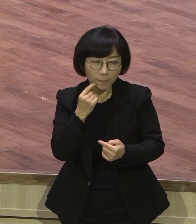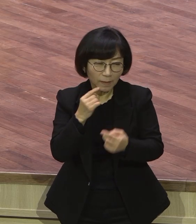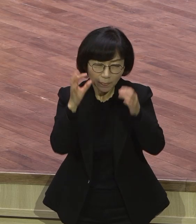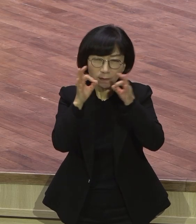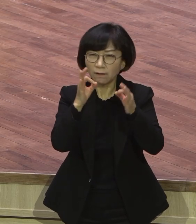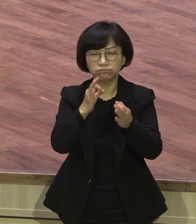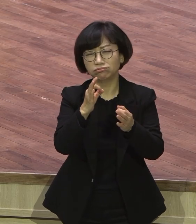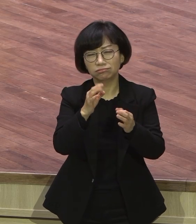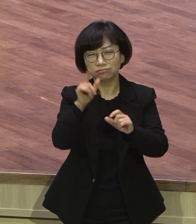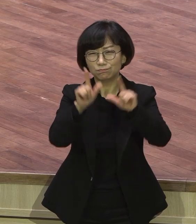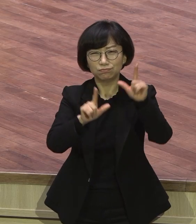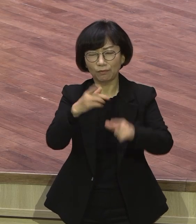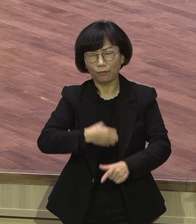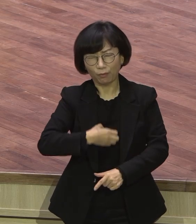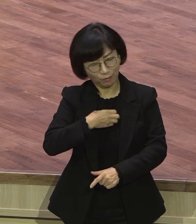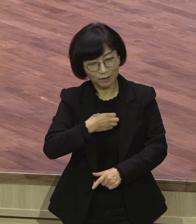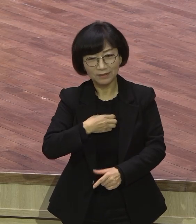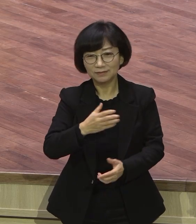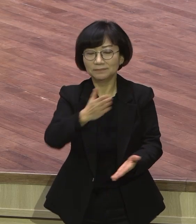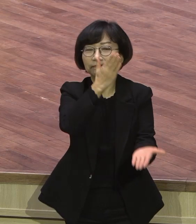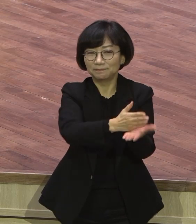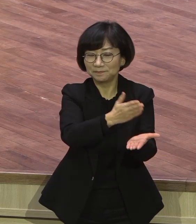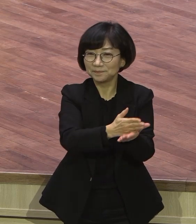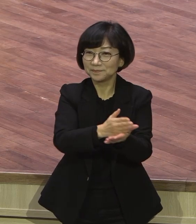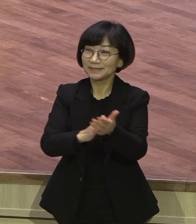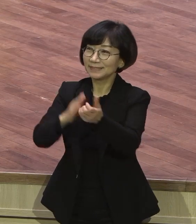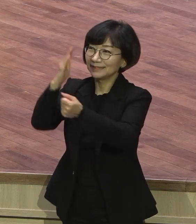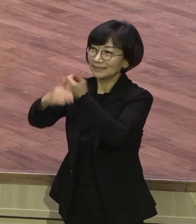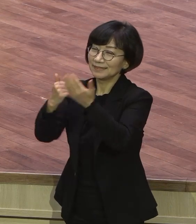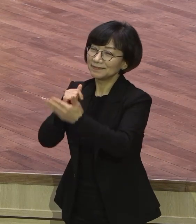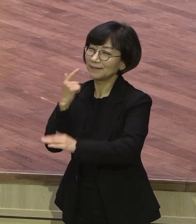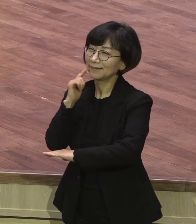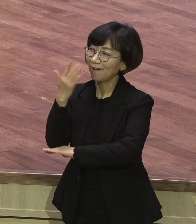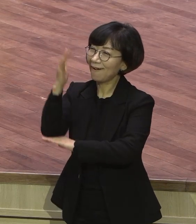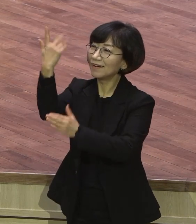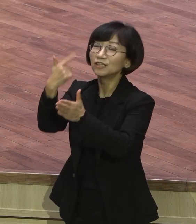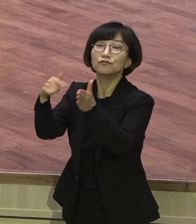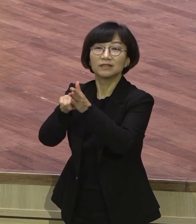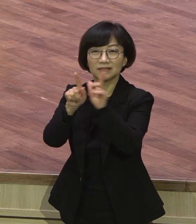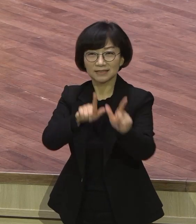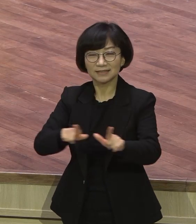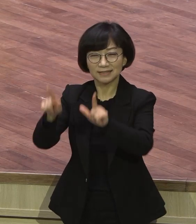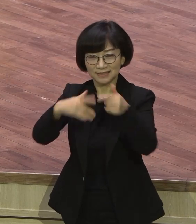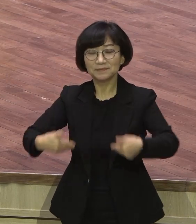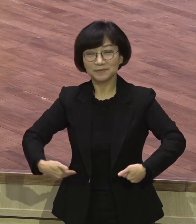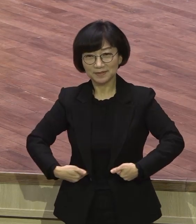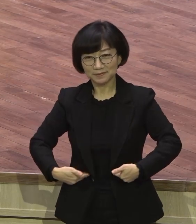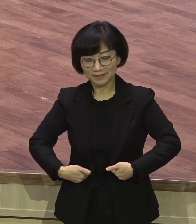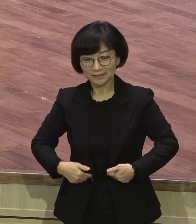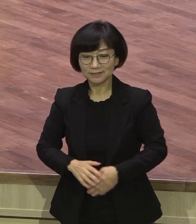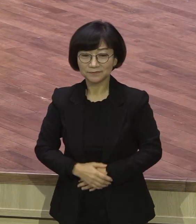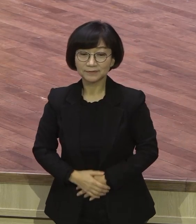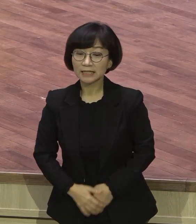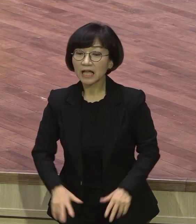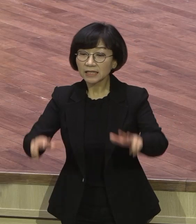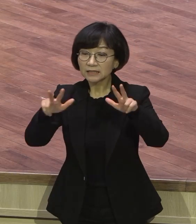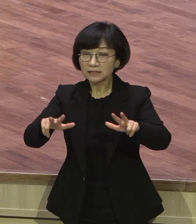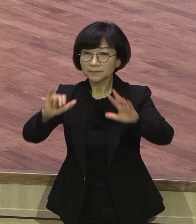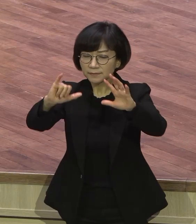않지요. 하나님의 영광을 위해서 사는데 지금 우리 장세기 3장 현장에